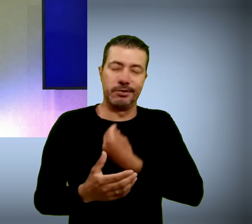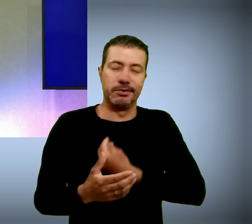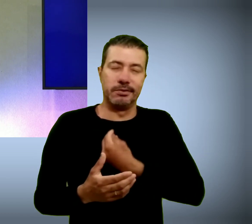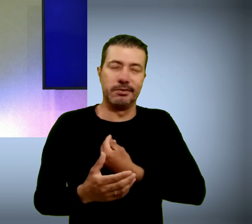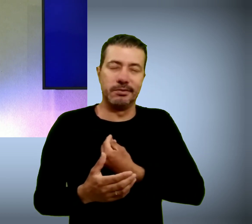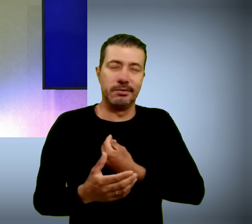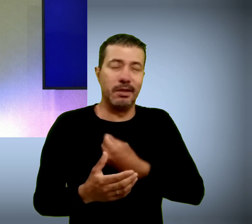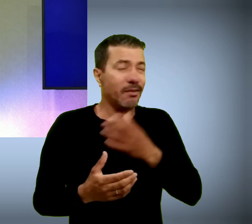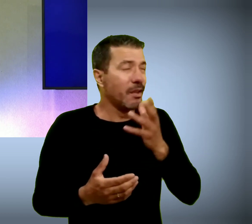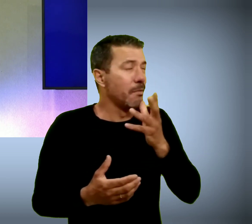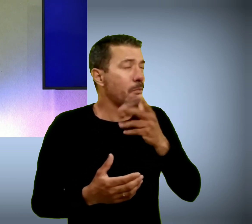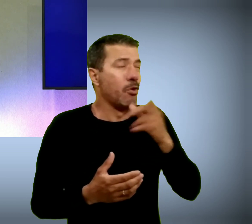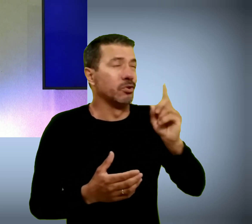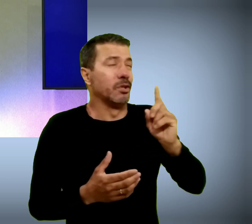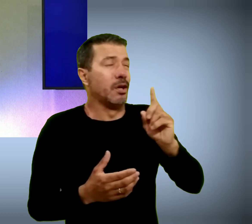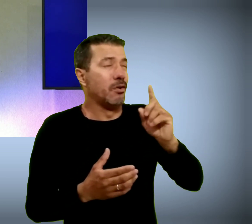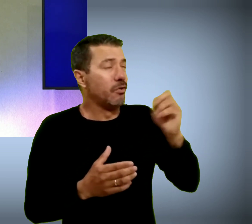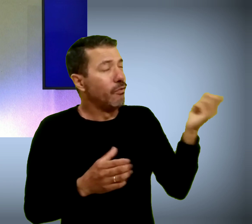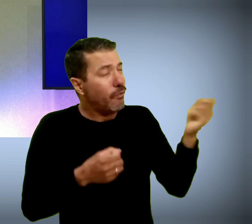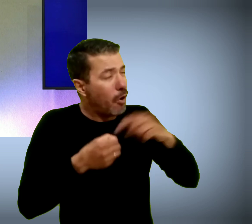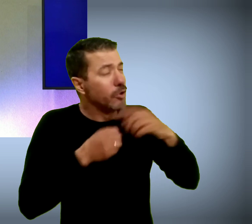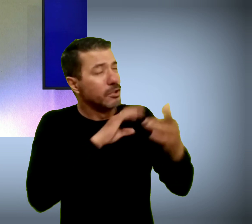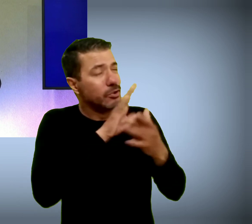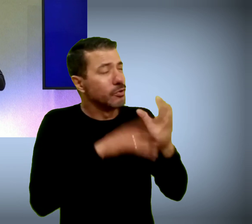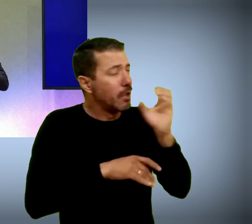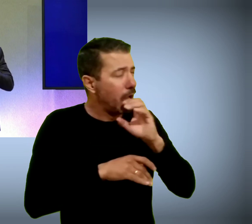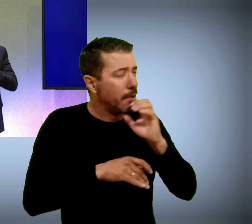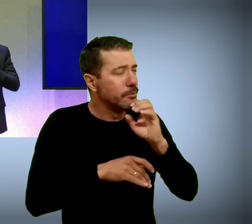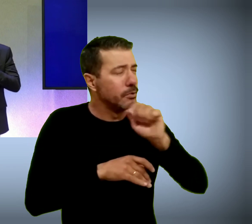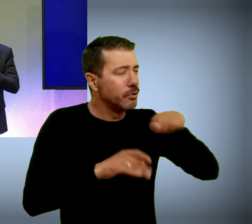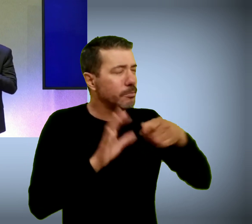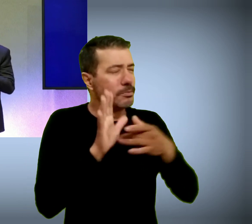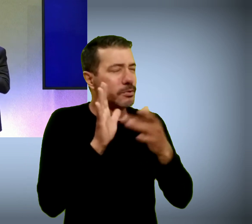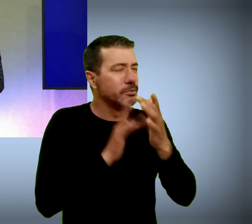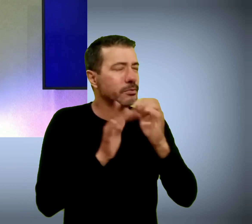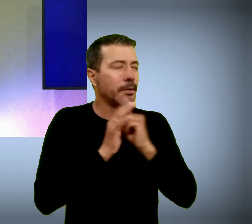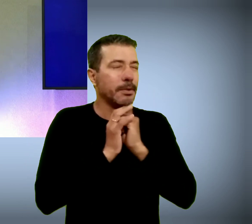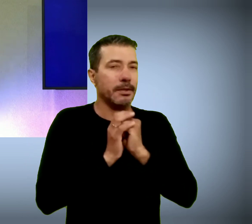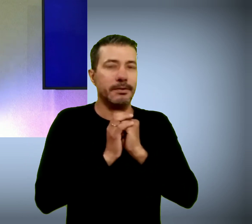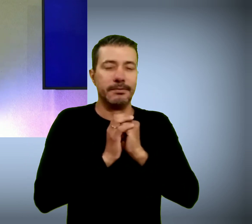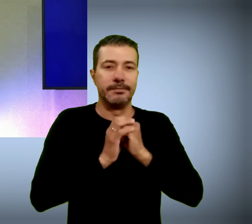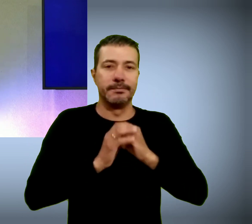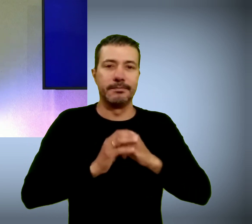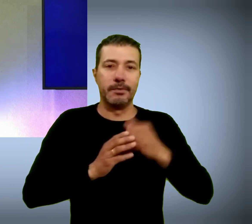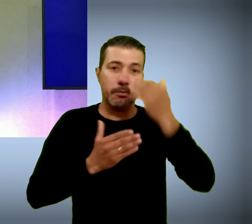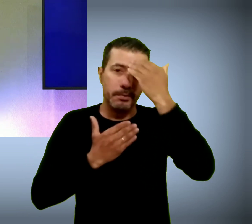Portanto, não demore muito, eu te peço em nome de Jesus. Amém. Muito obrigado.